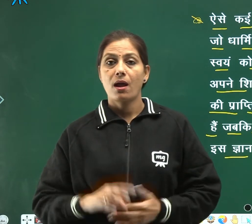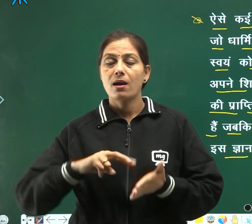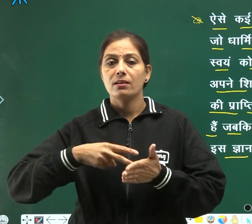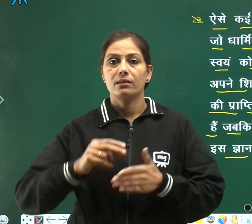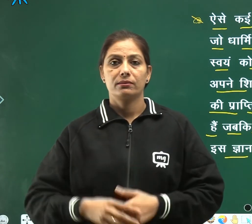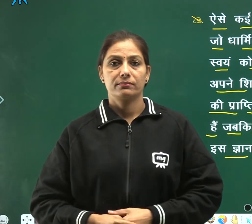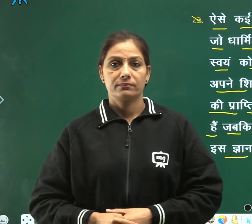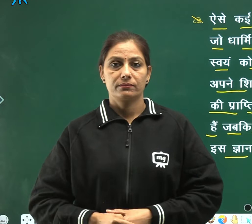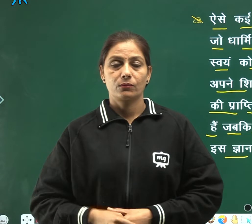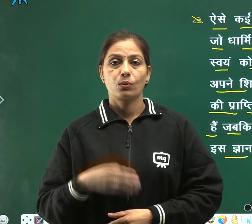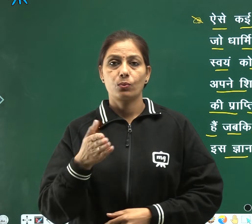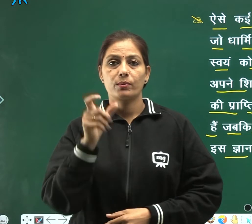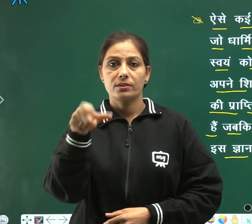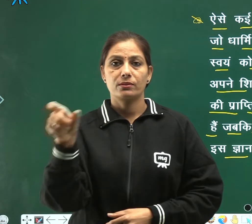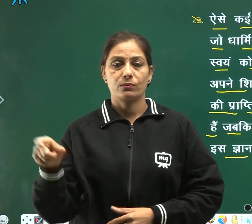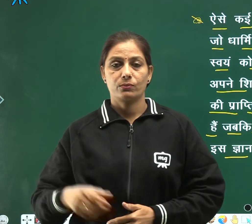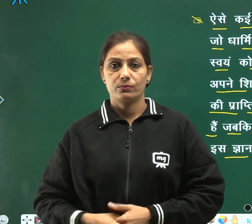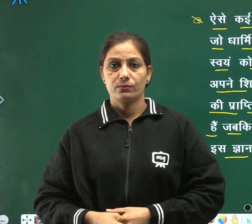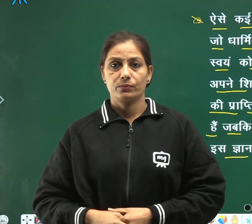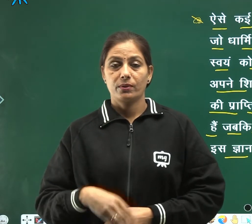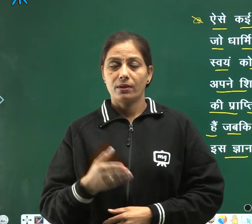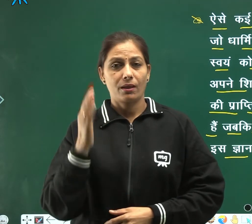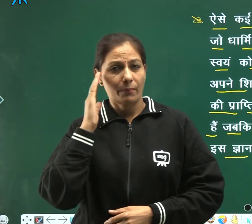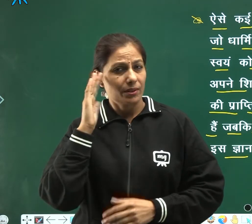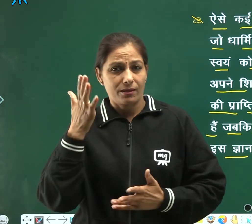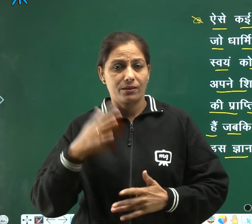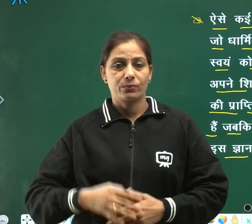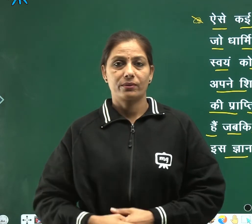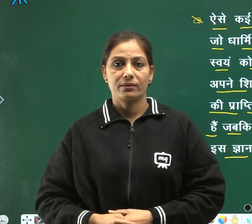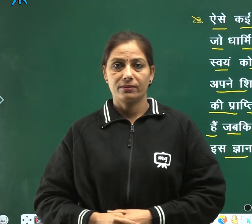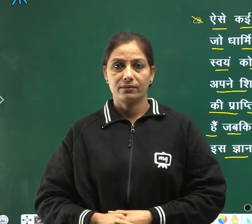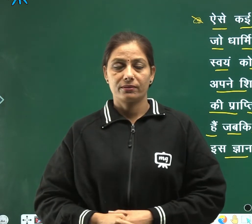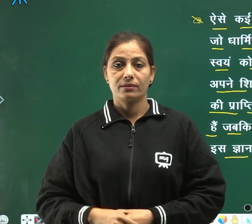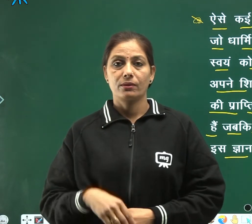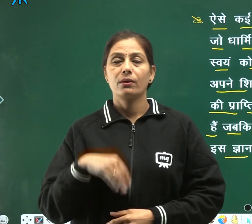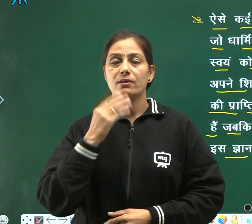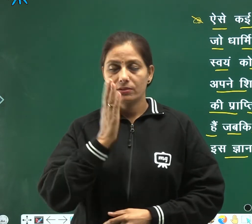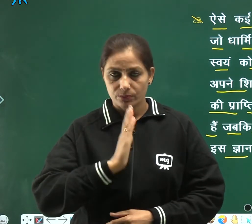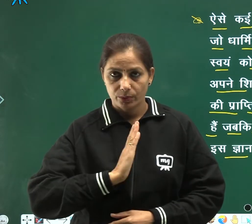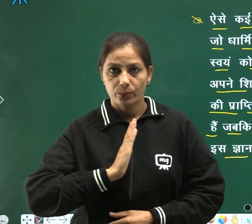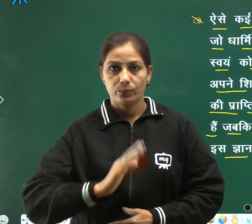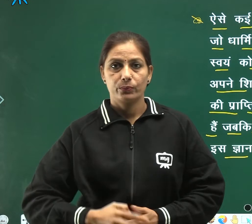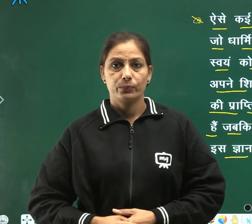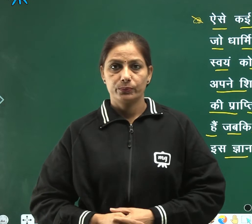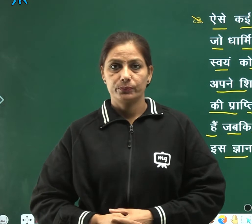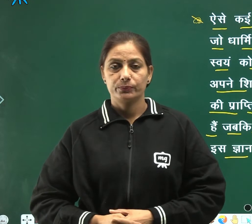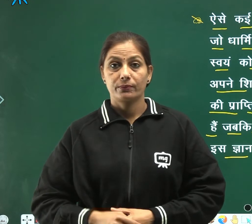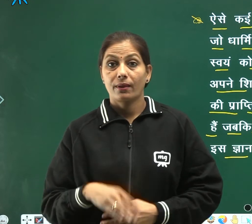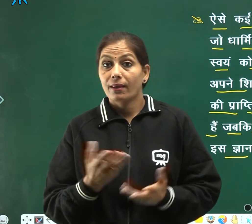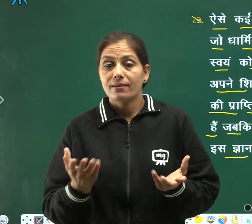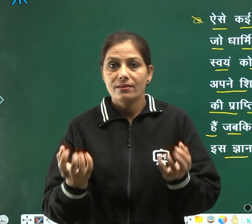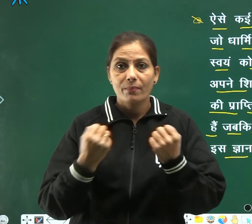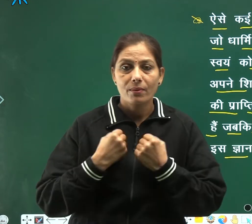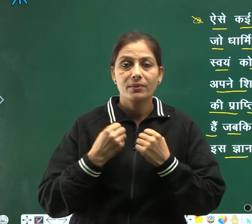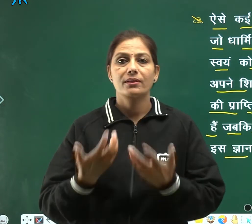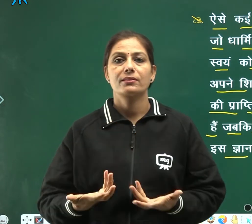अर्थात उन्हें यह पता नहीं होता कि ईश्वर को कैसे प्राप्त किया